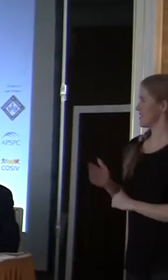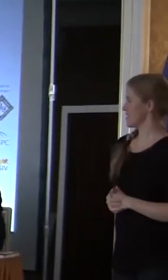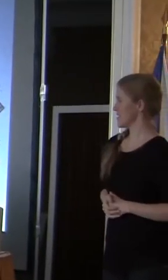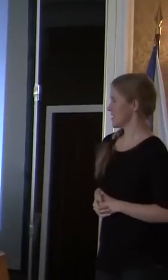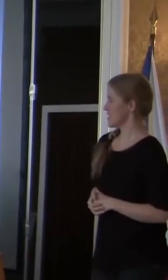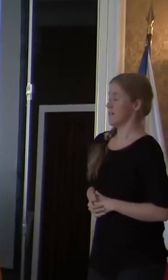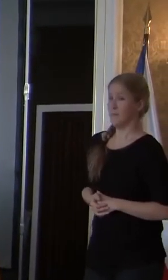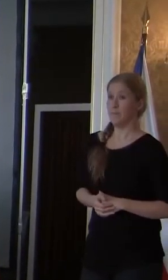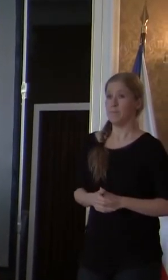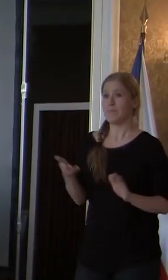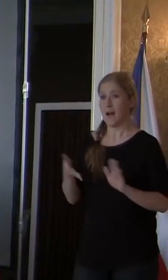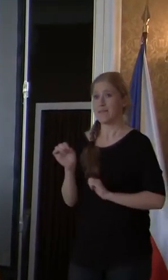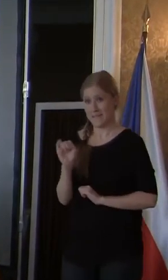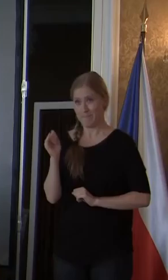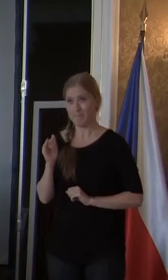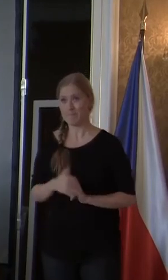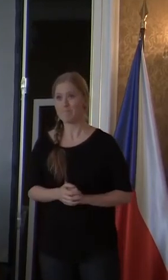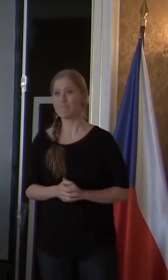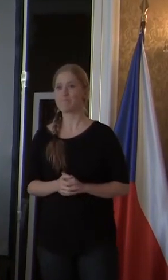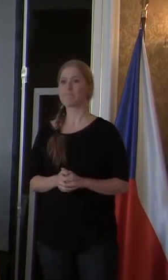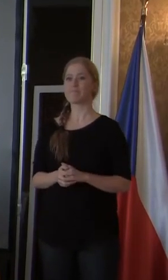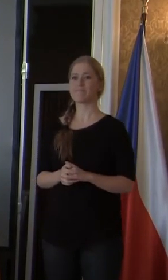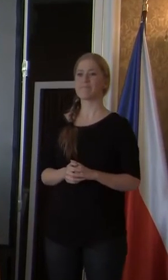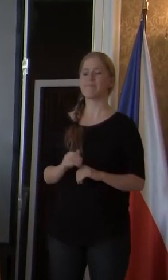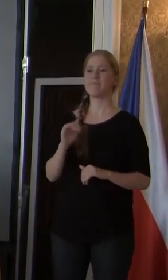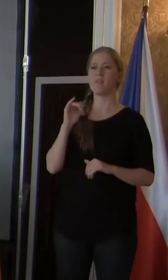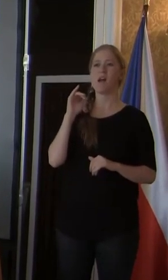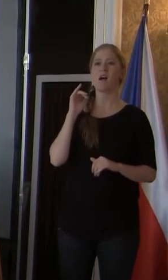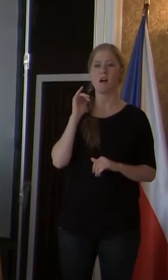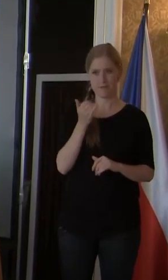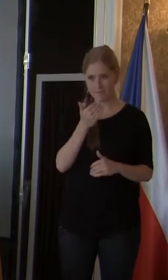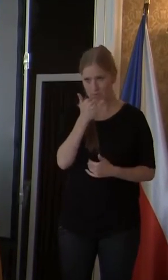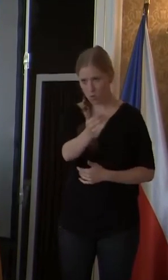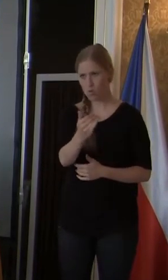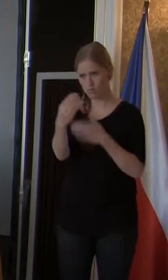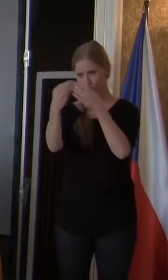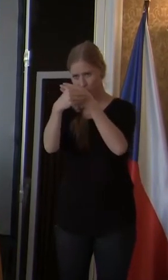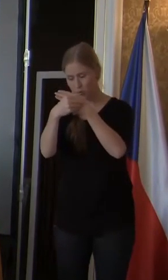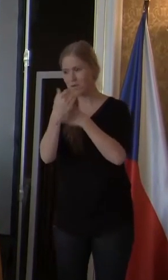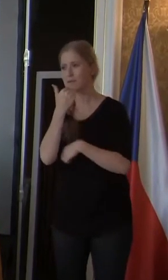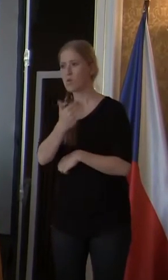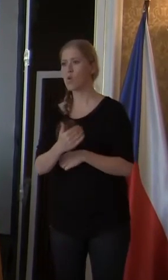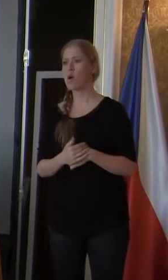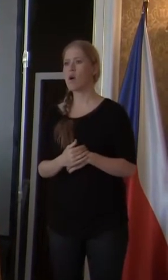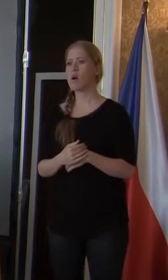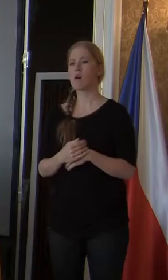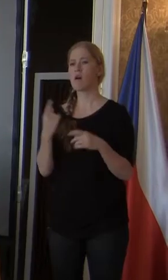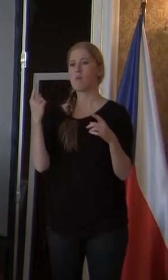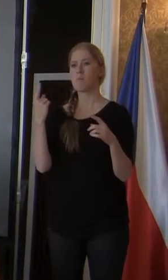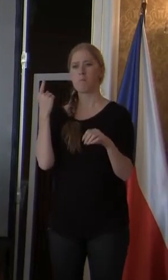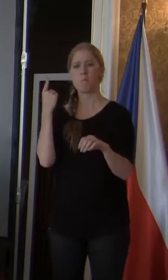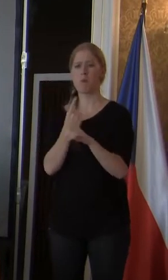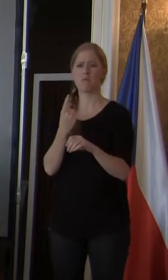pokyvuje hlavou. Tak děkuju za tuhle připomínku. Samozřejmě jenom pár časových dat počítáme s